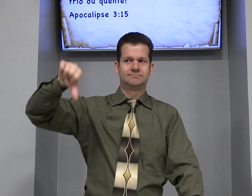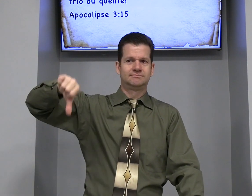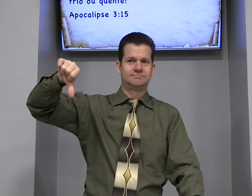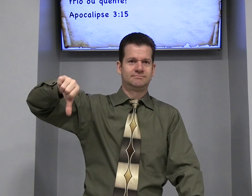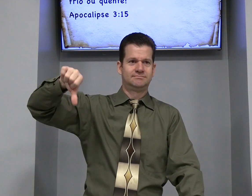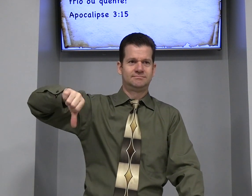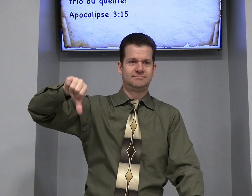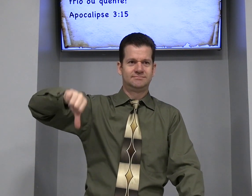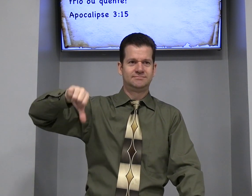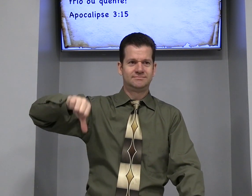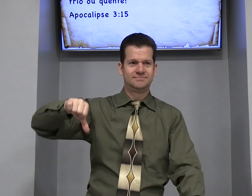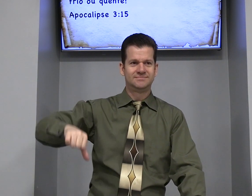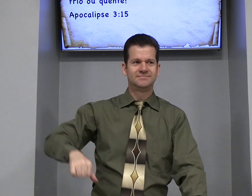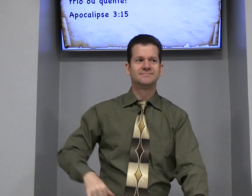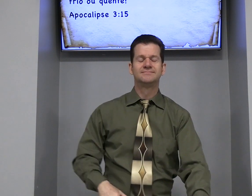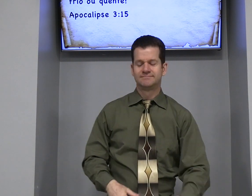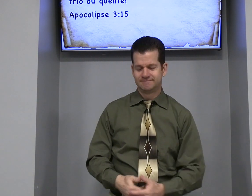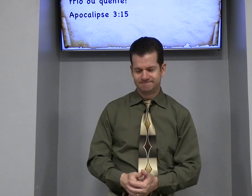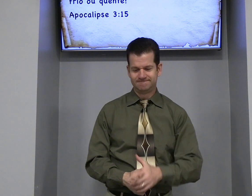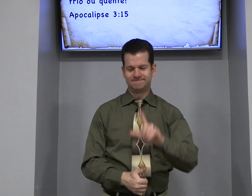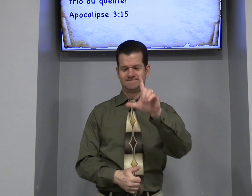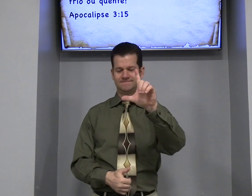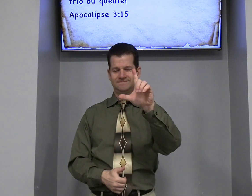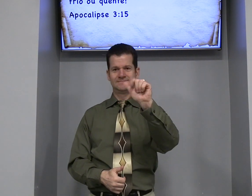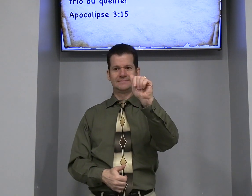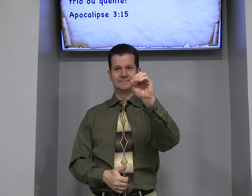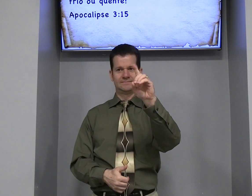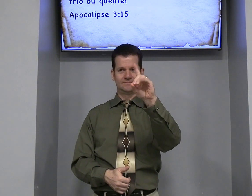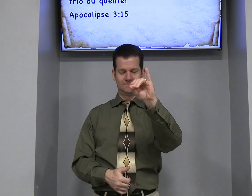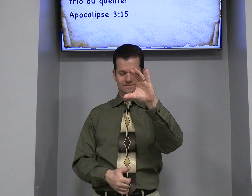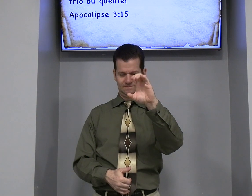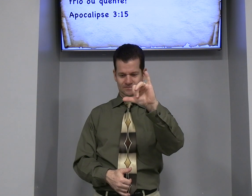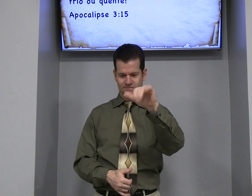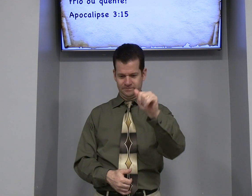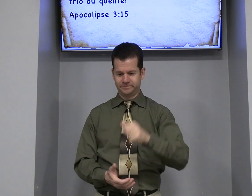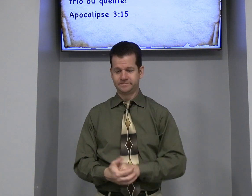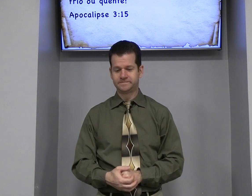igreja em Laodicea, não estava de parabéns. Negativo.